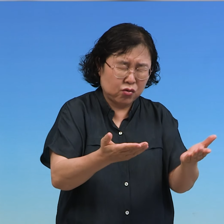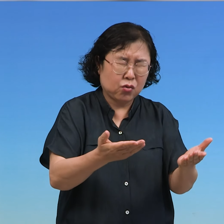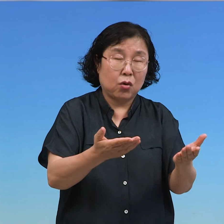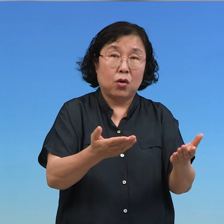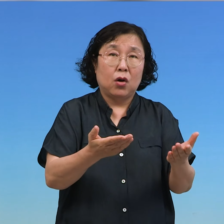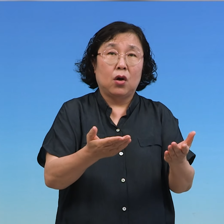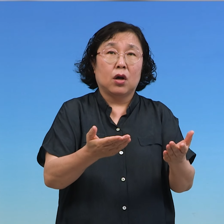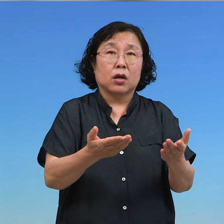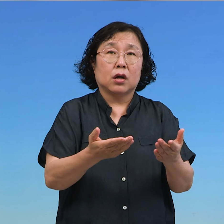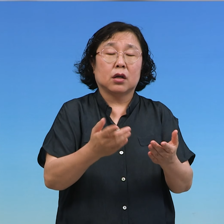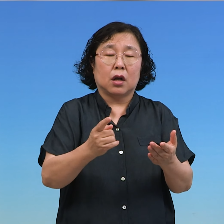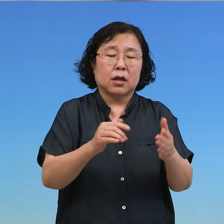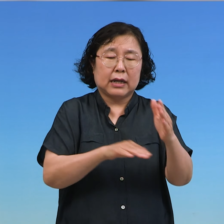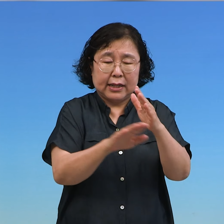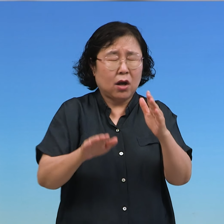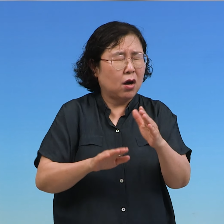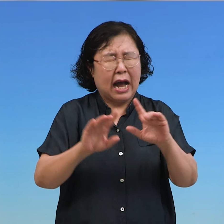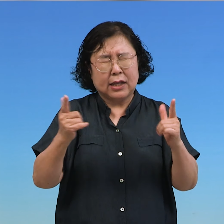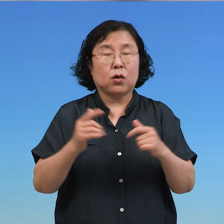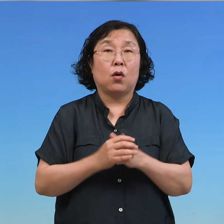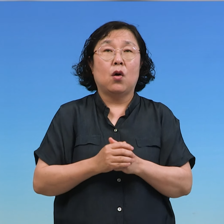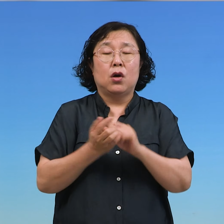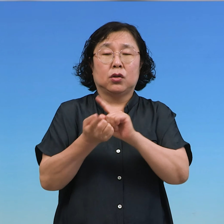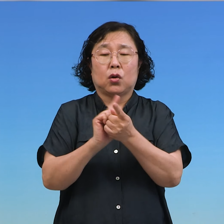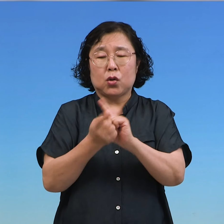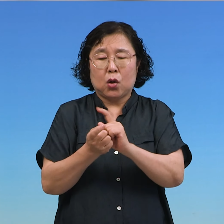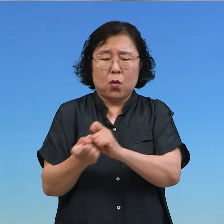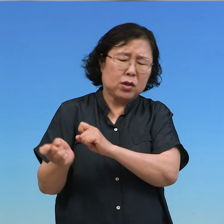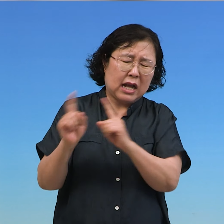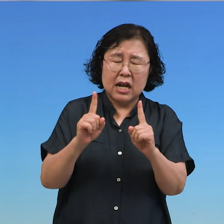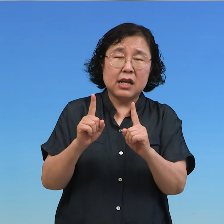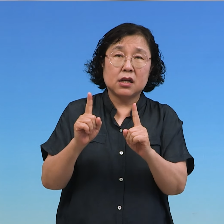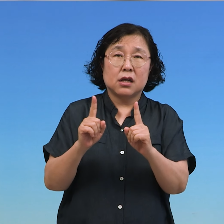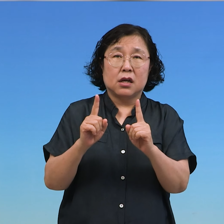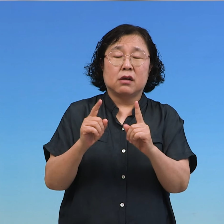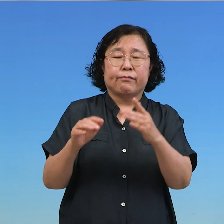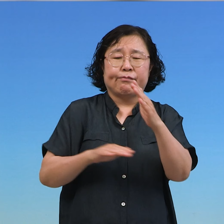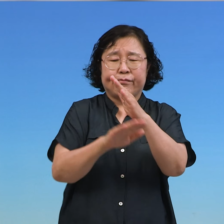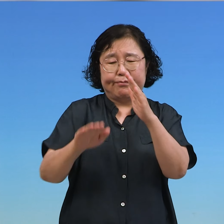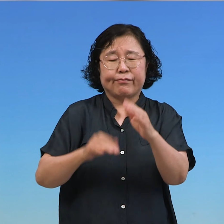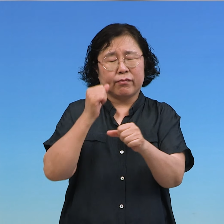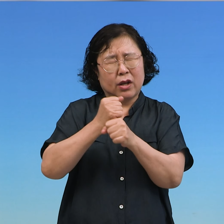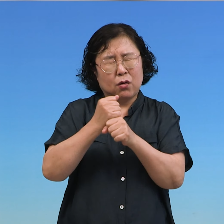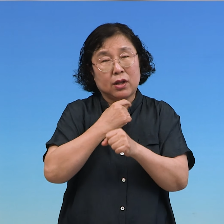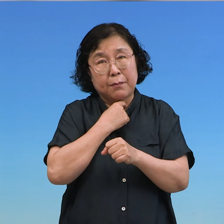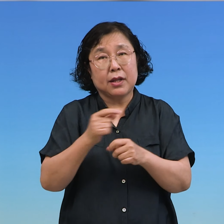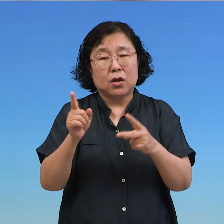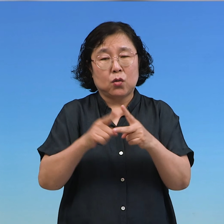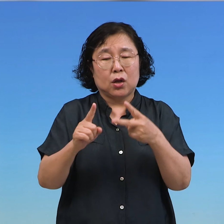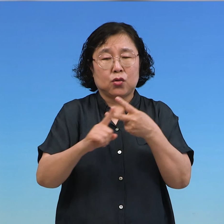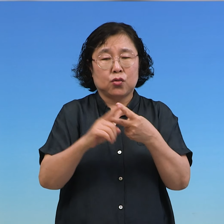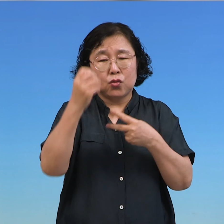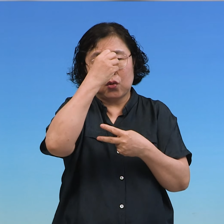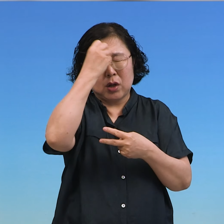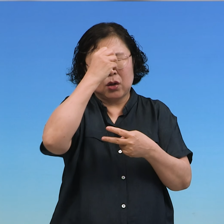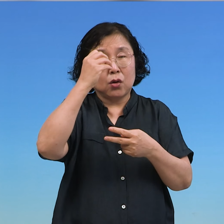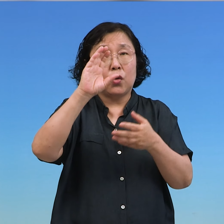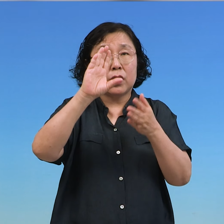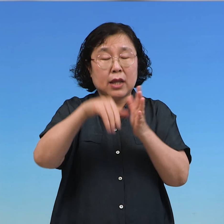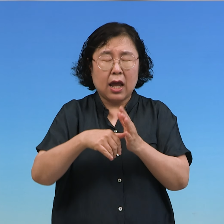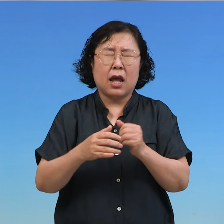상처 주고 부모에게 상처 주는 그런 가정이 아니라 살리는 가정이 돼야 됩니다 초등학교 때 중학교 때